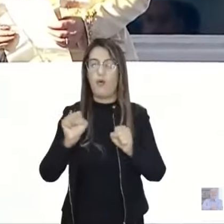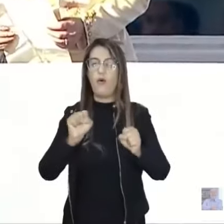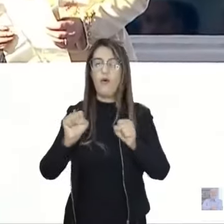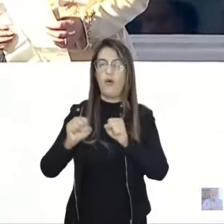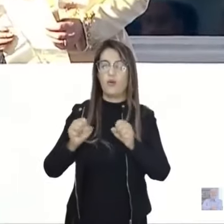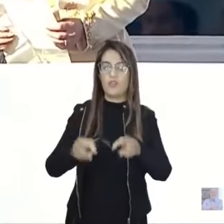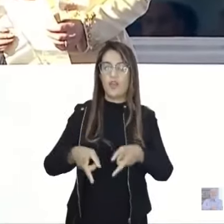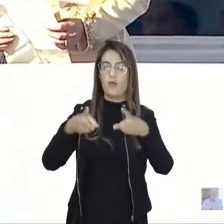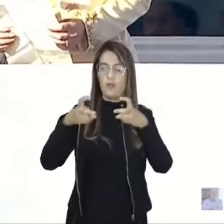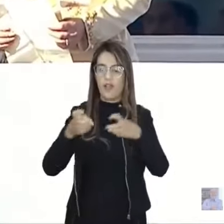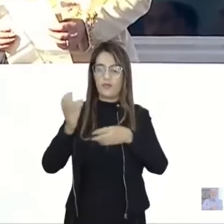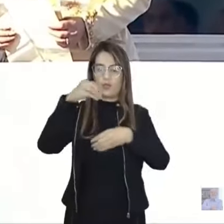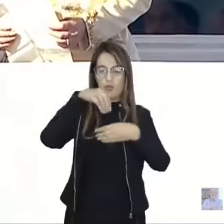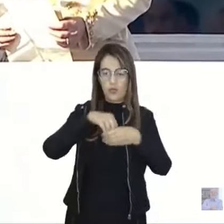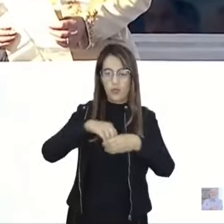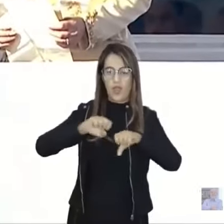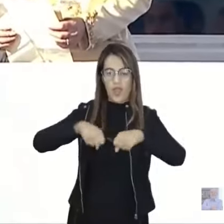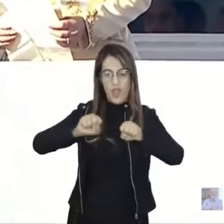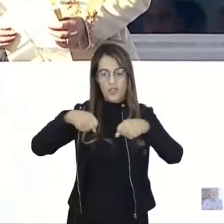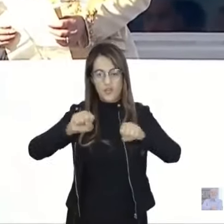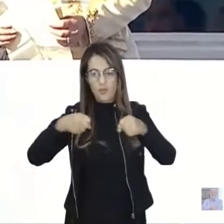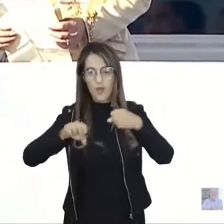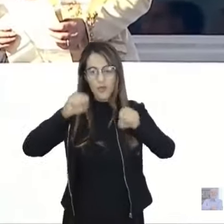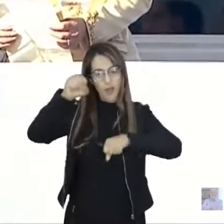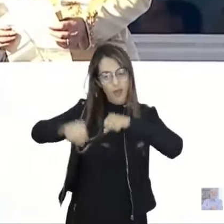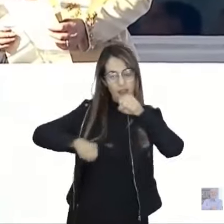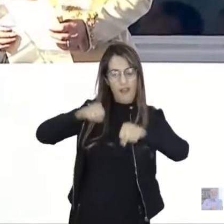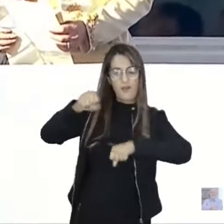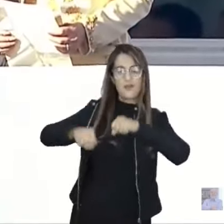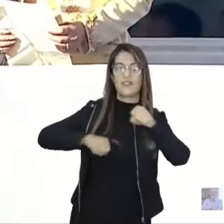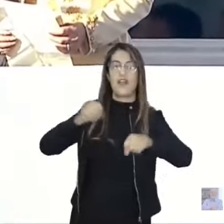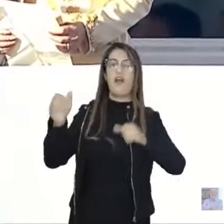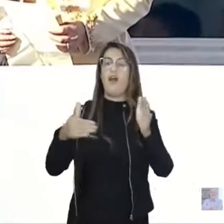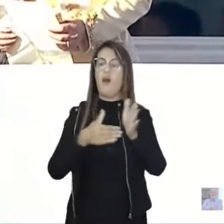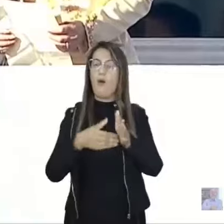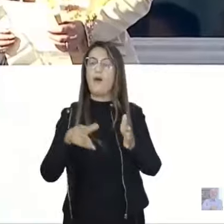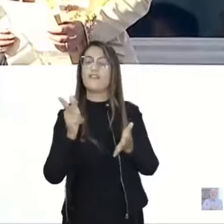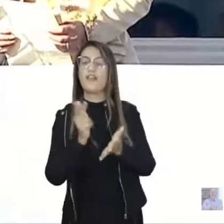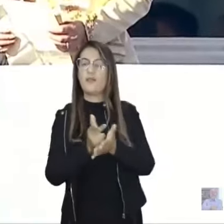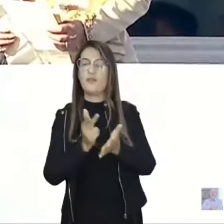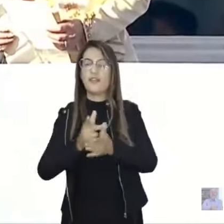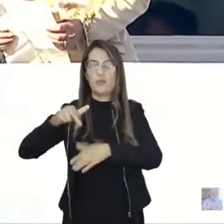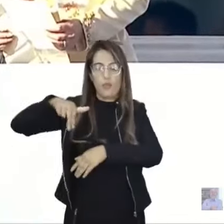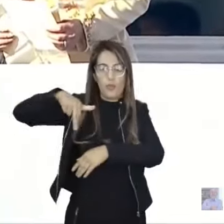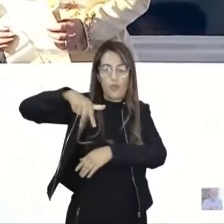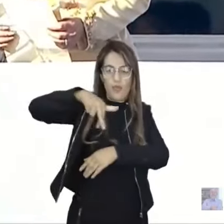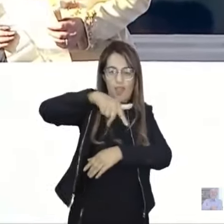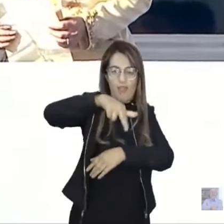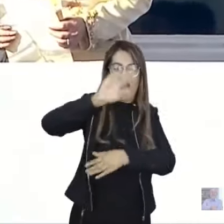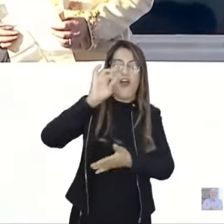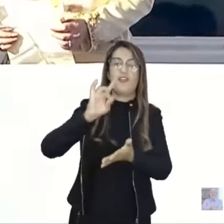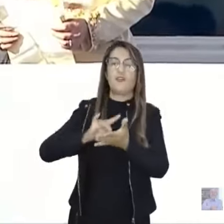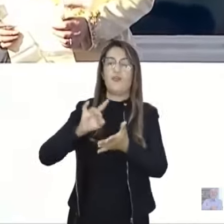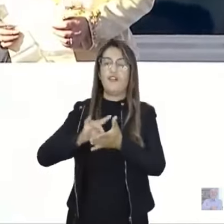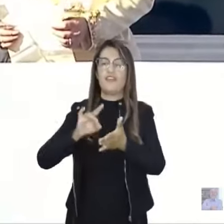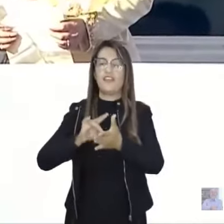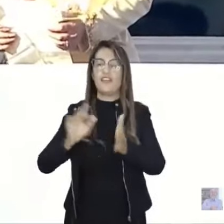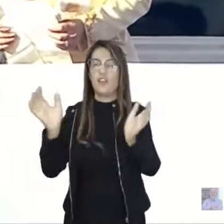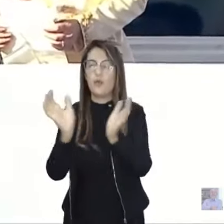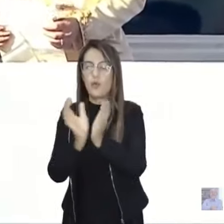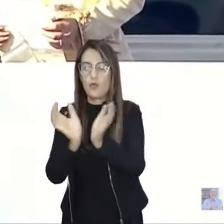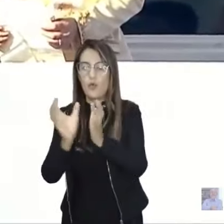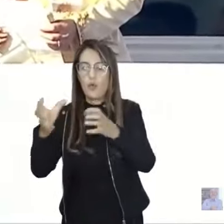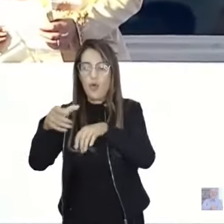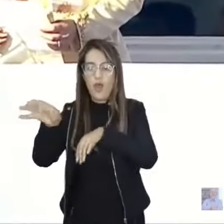moto, bicicleta e até mesmo a pé, numa verdadeira caravana da esperança para